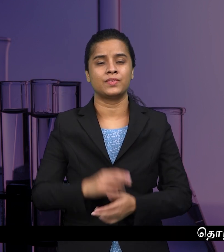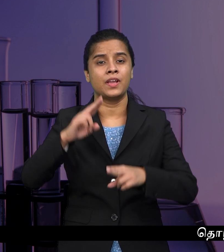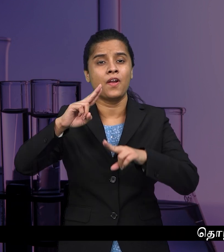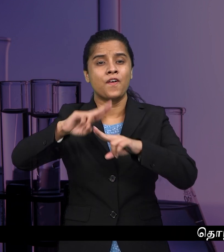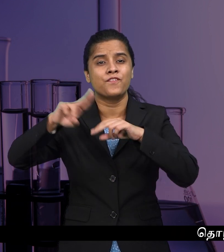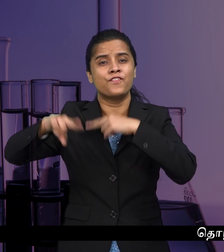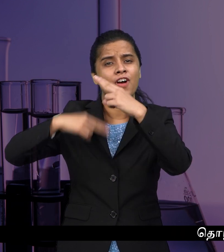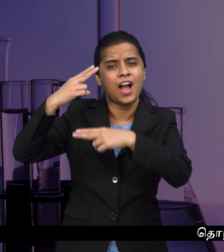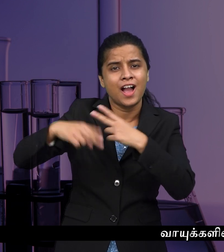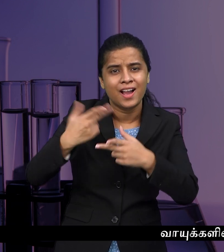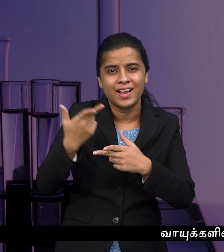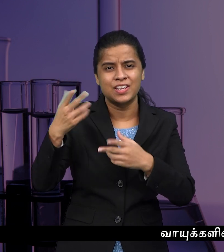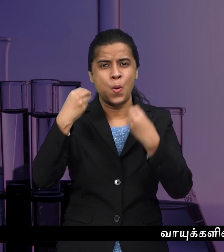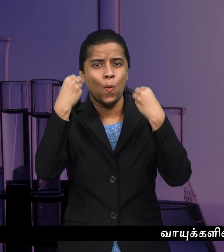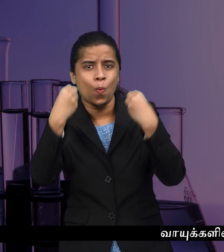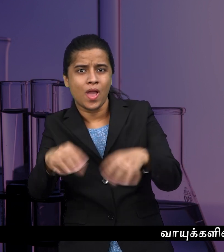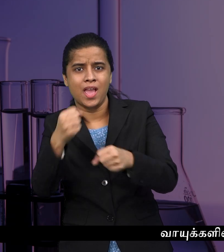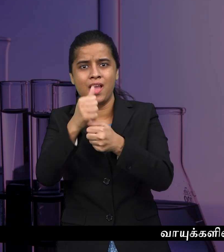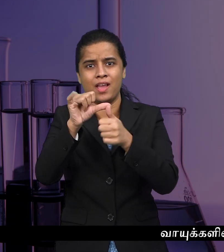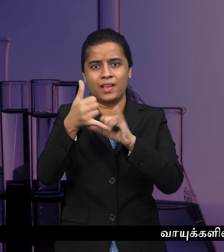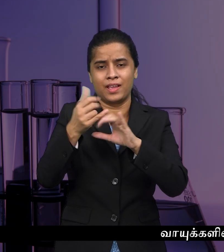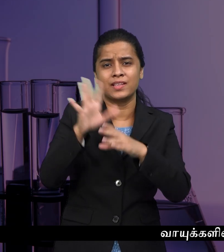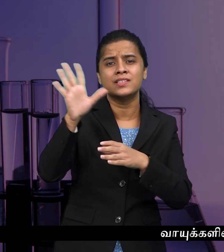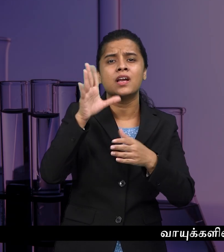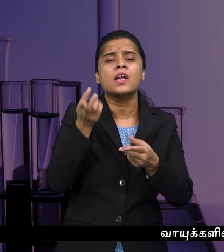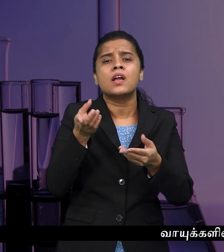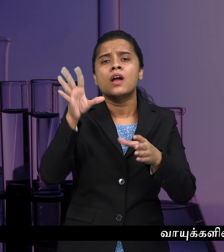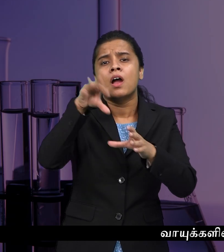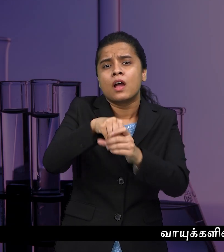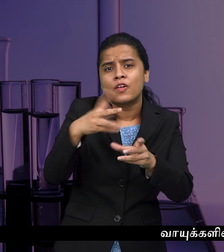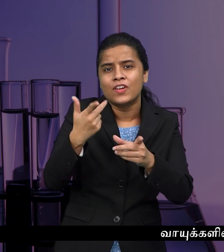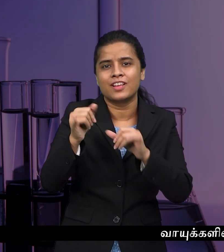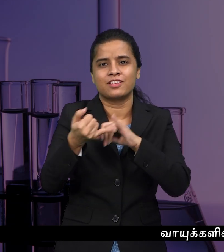தொழிற்சாலை கழிவு வாயுகளில் கந்தக டை ஆக்சைடு,